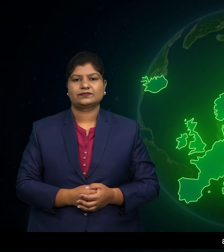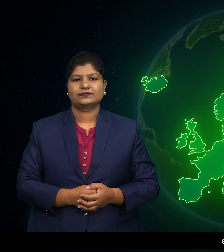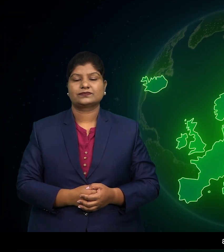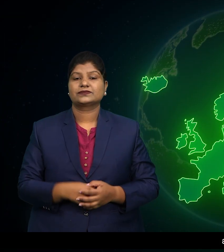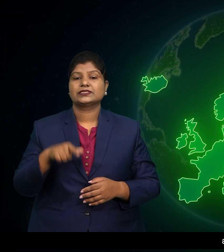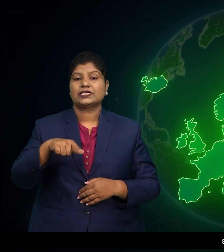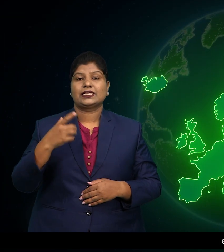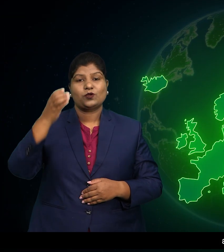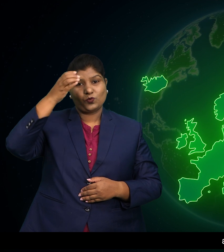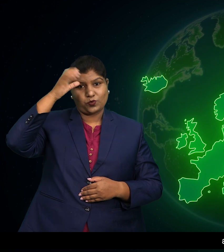భావనా పటం.